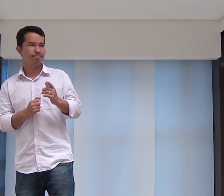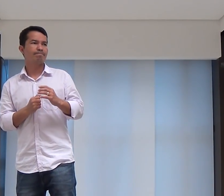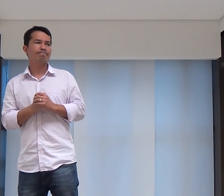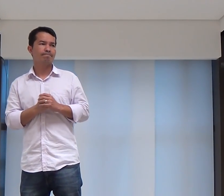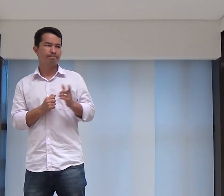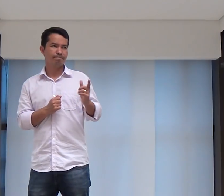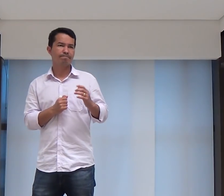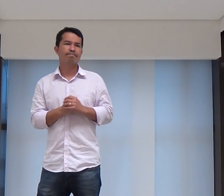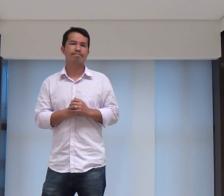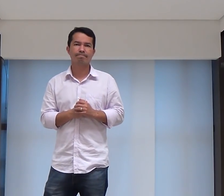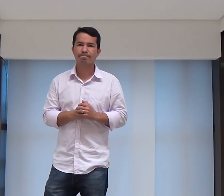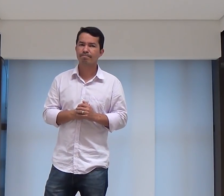Amém, amém.